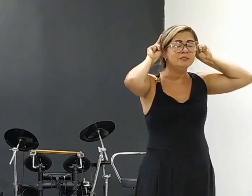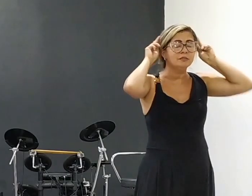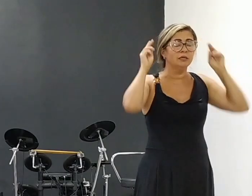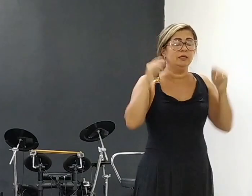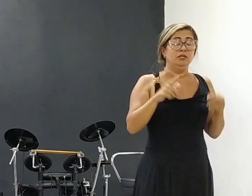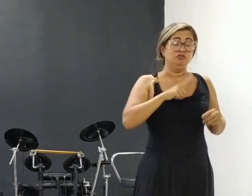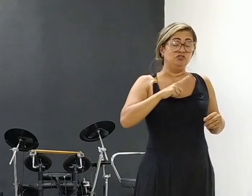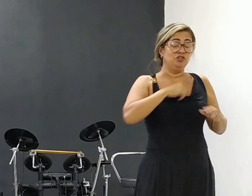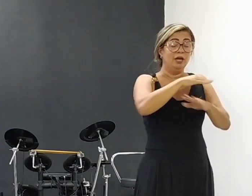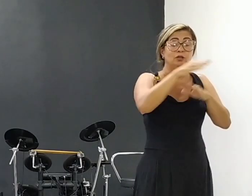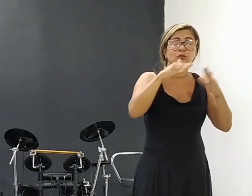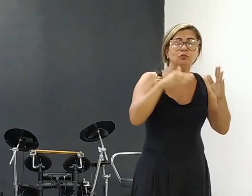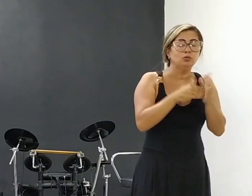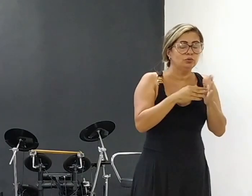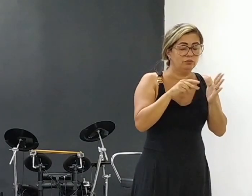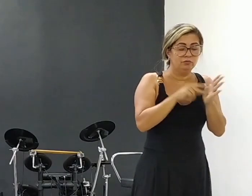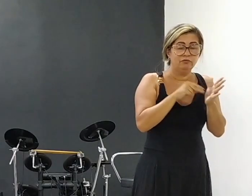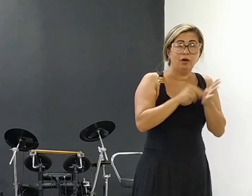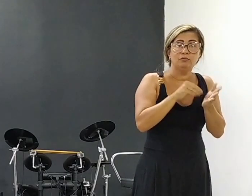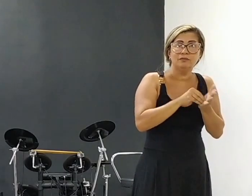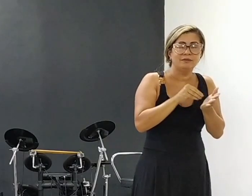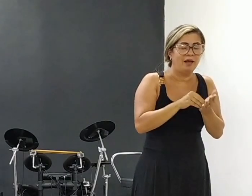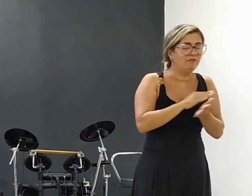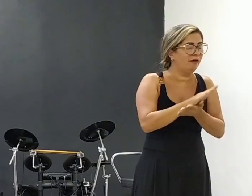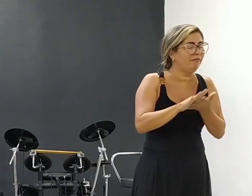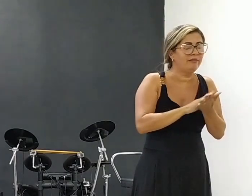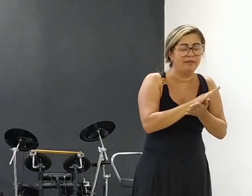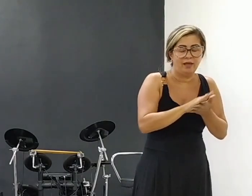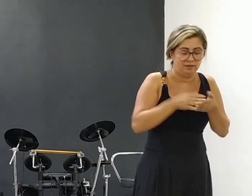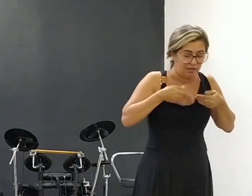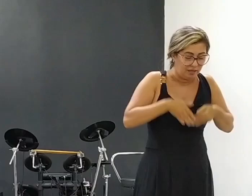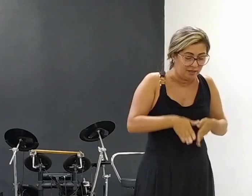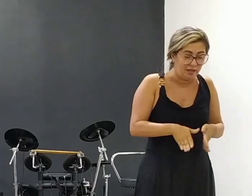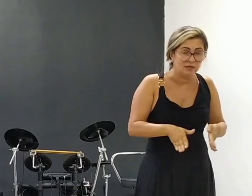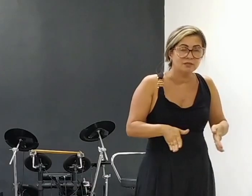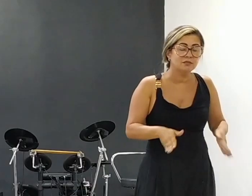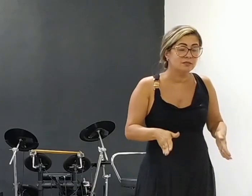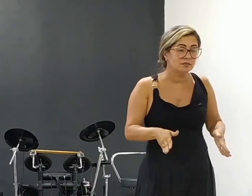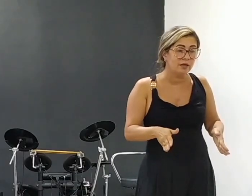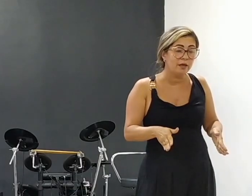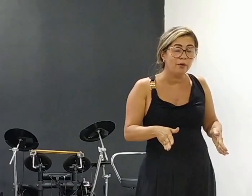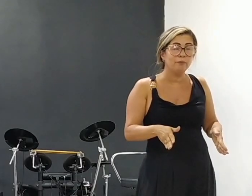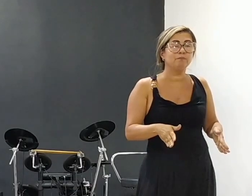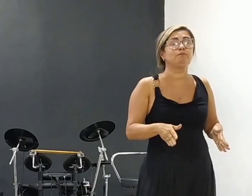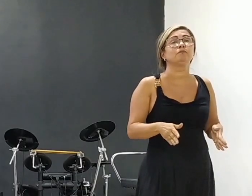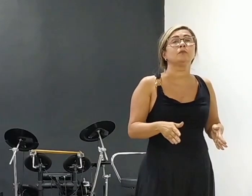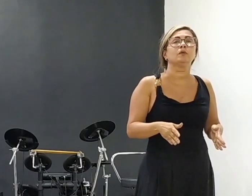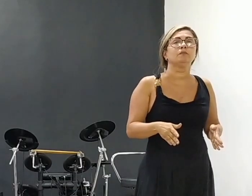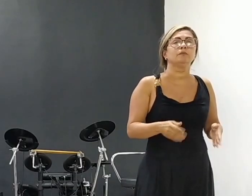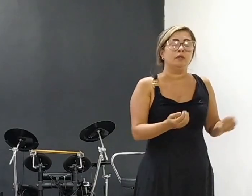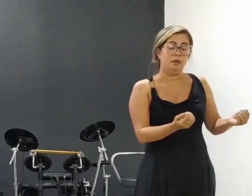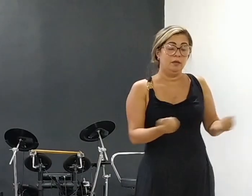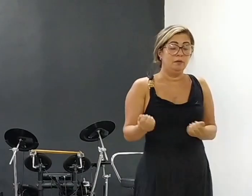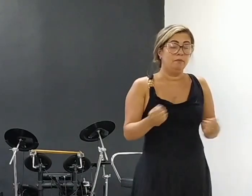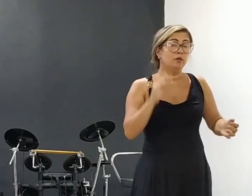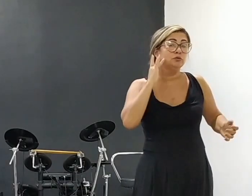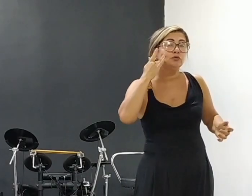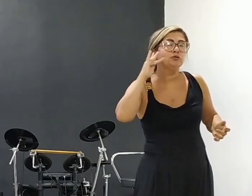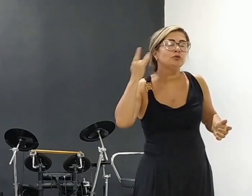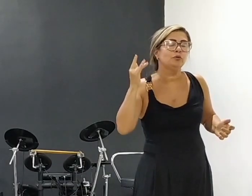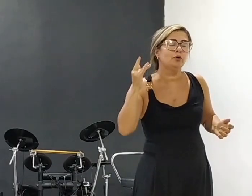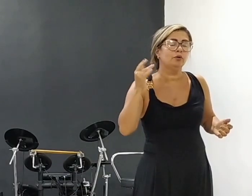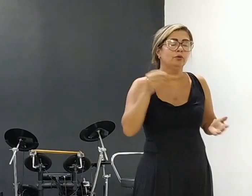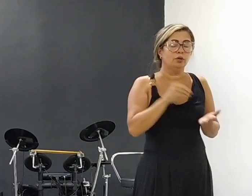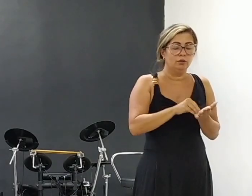que não lhe faltava nada, como alguém que nasceu, como a gente diz hoje, em berço de ouro. Não lhe faltava